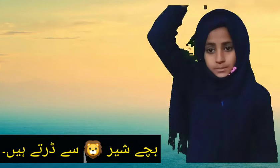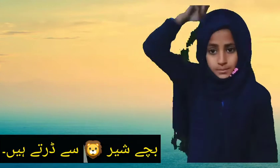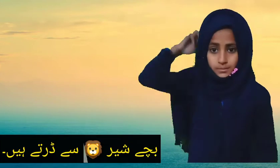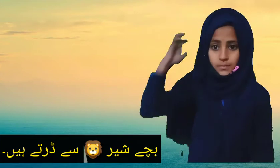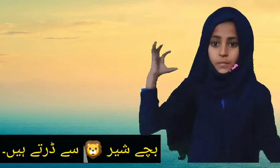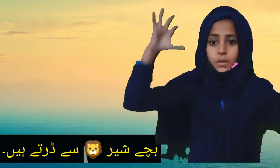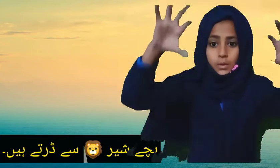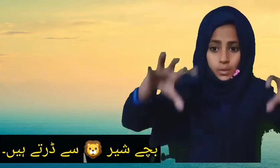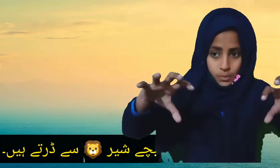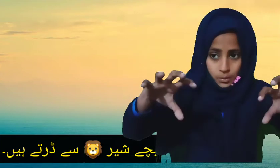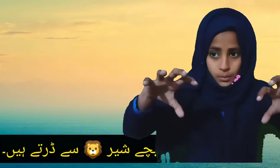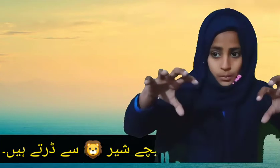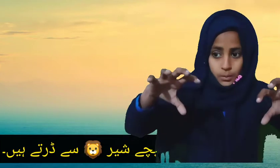शेर से